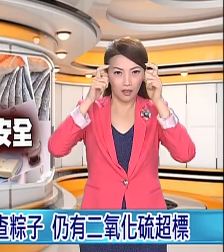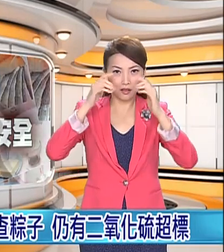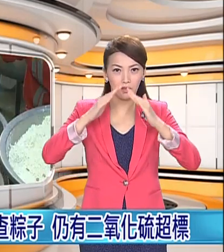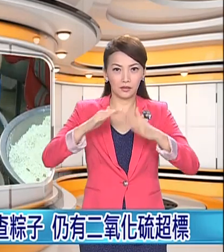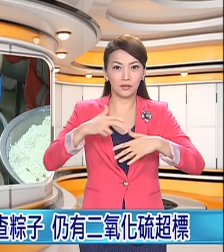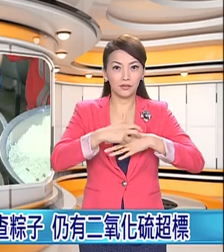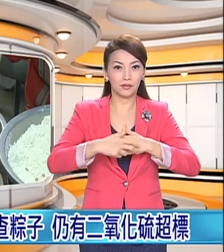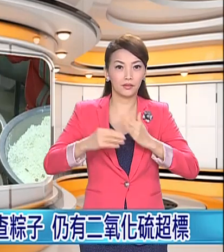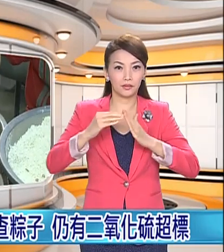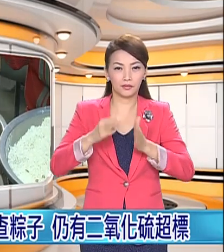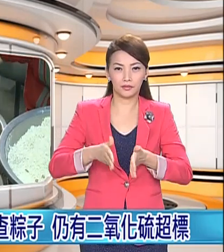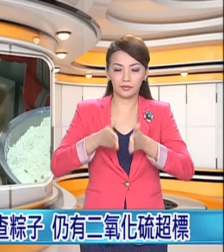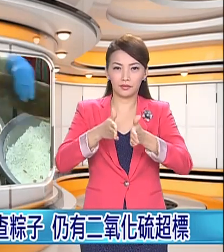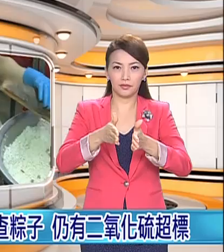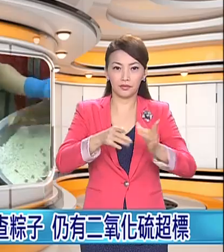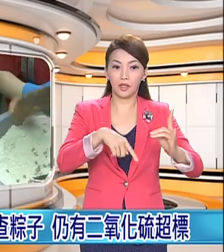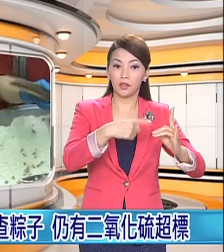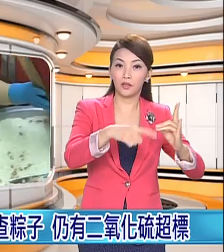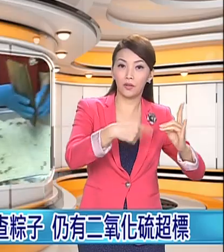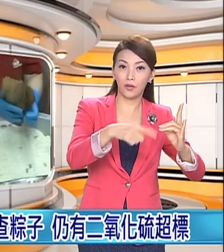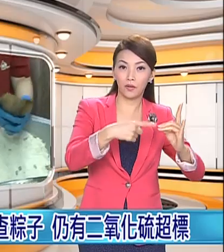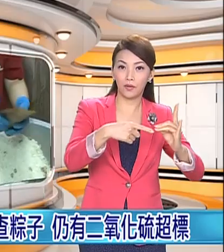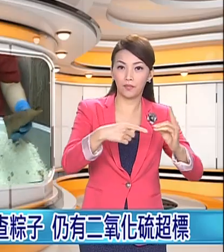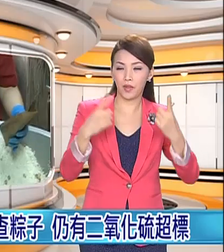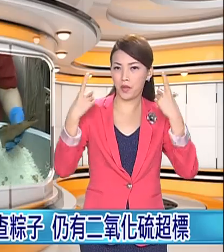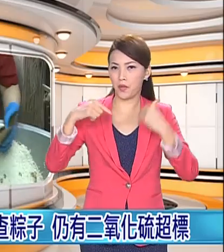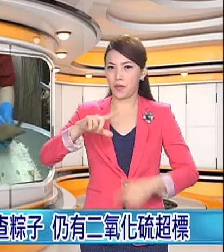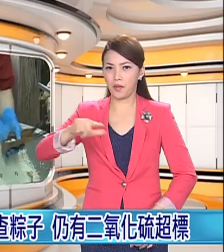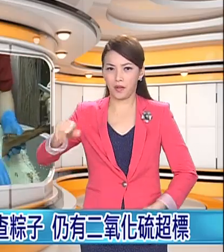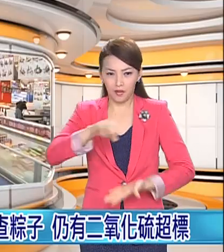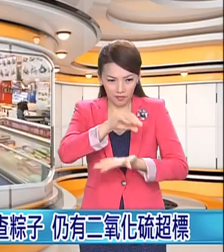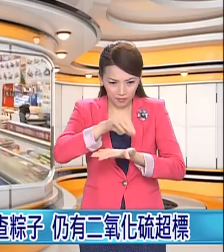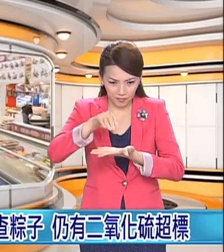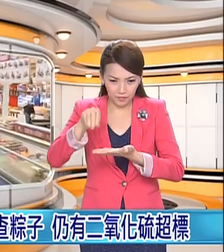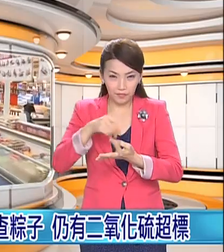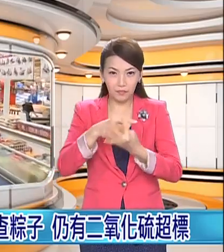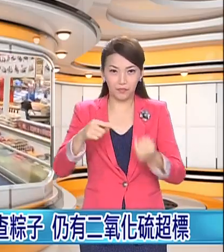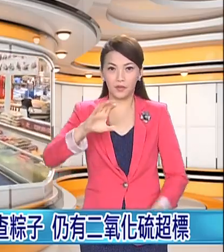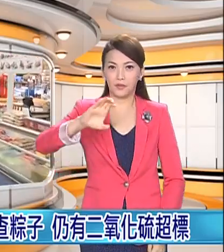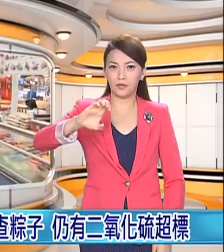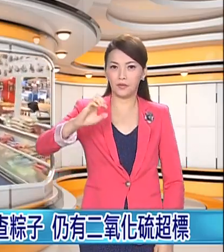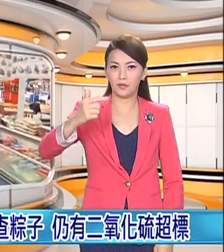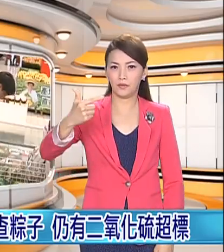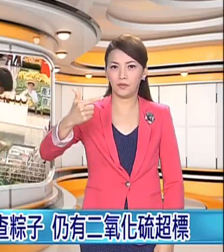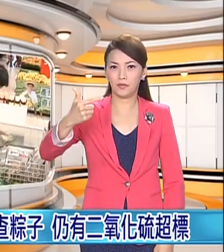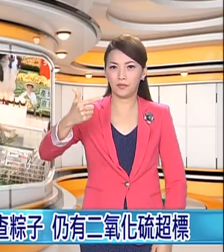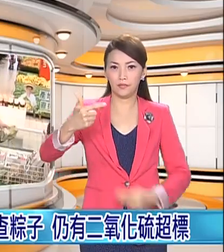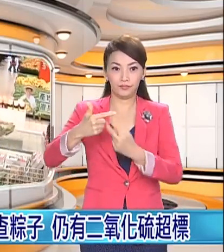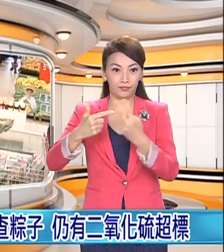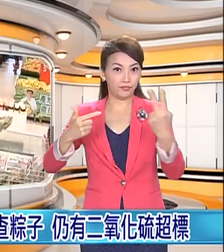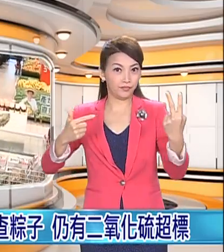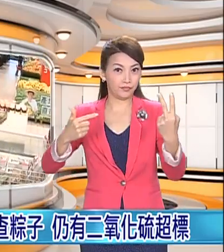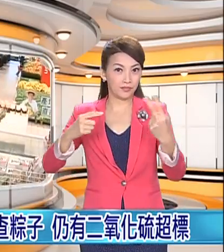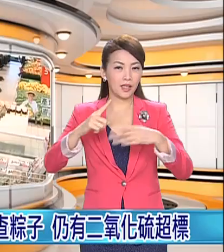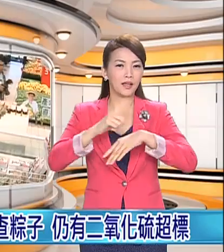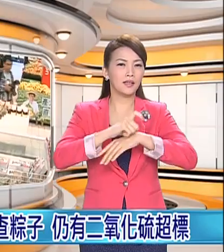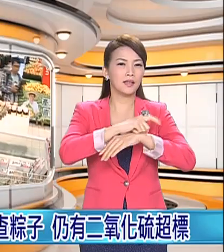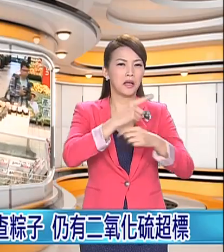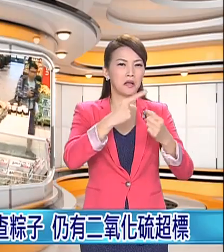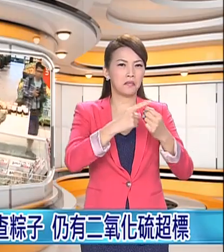高雄市卫生局抽验96件粽子的成品和原料，结果是有两件虾米被